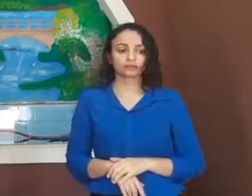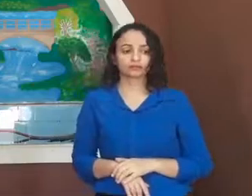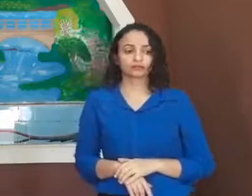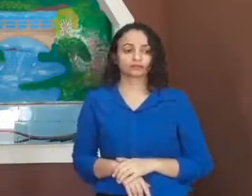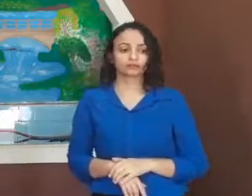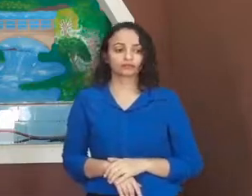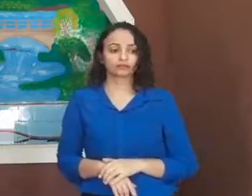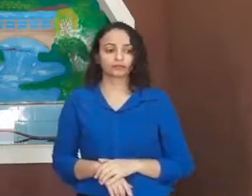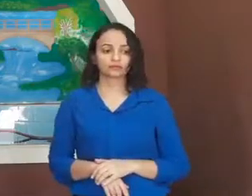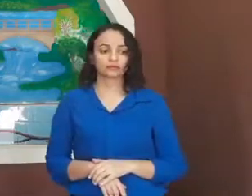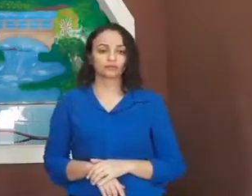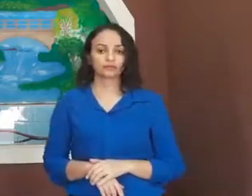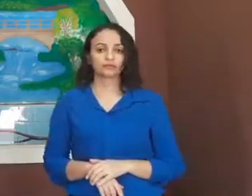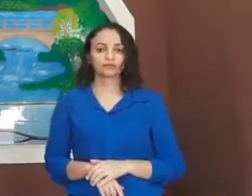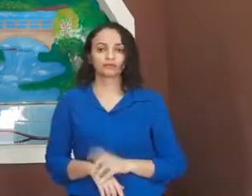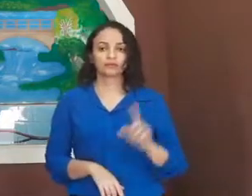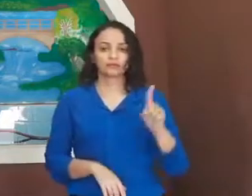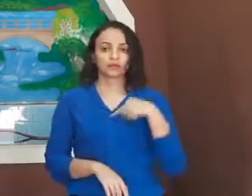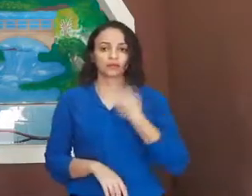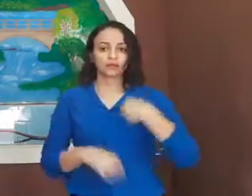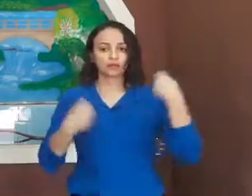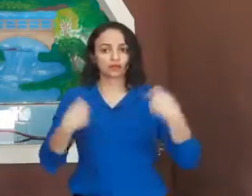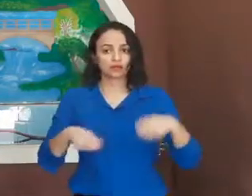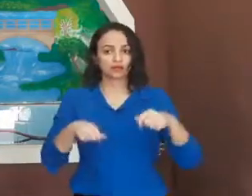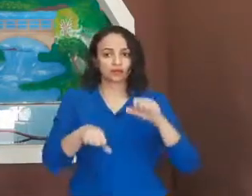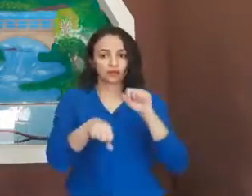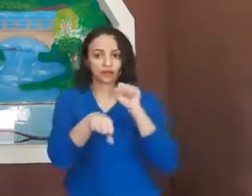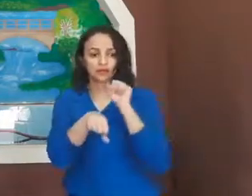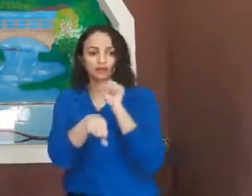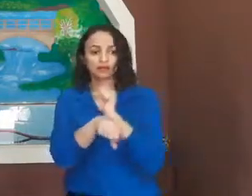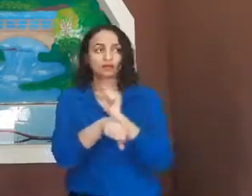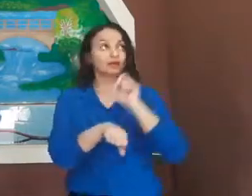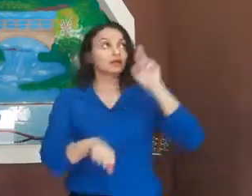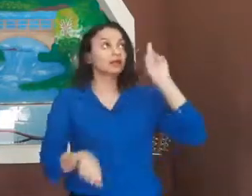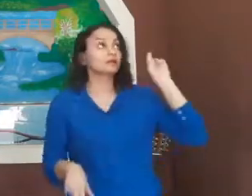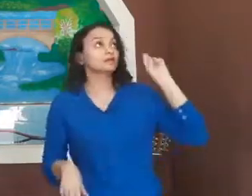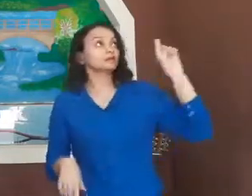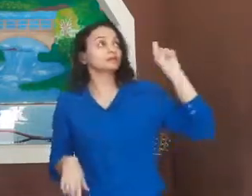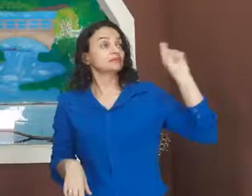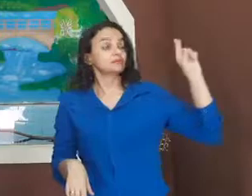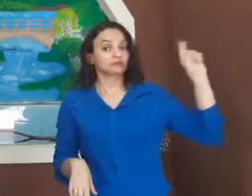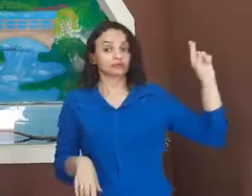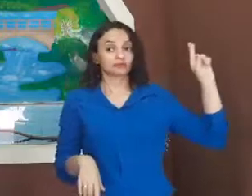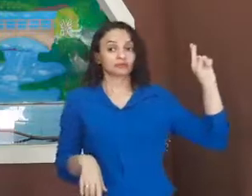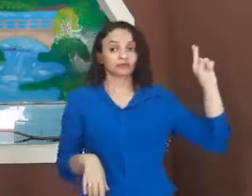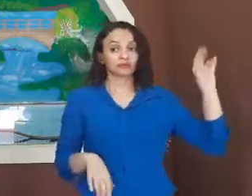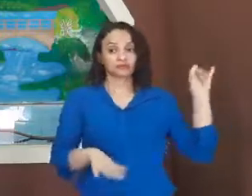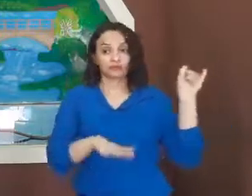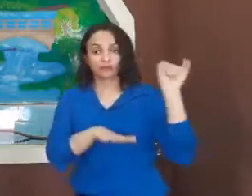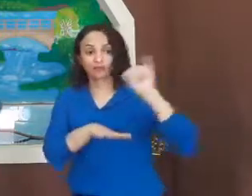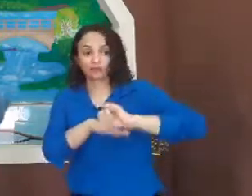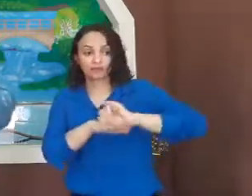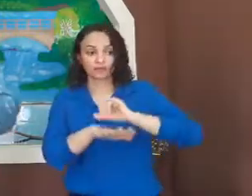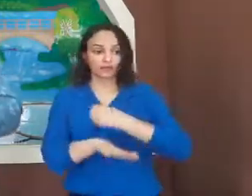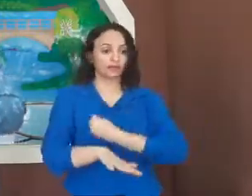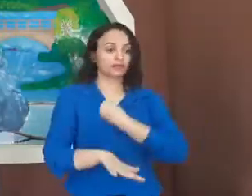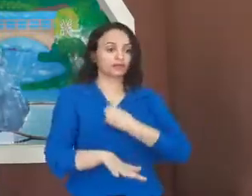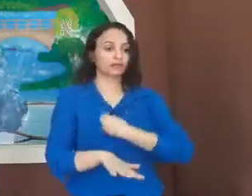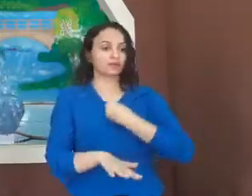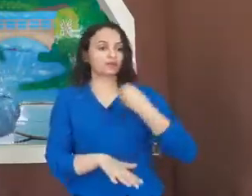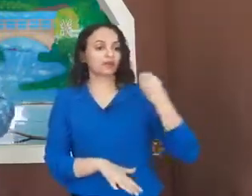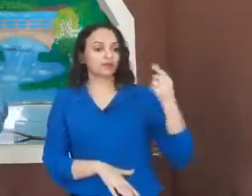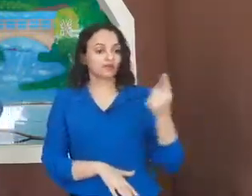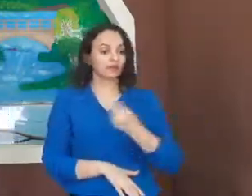Devemos esperar no Senhor com um propósito e fazer de Deus o centro da nossa vida.